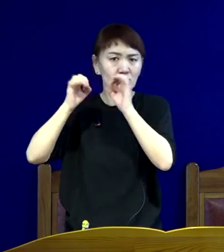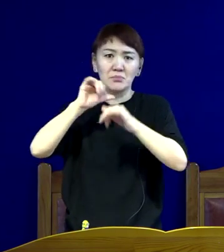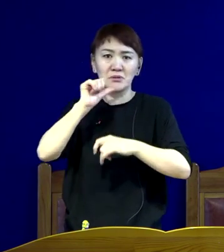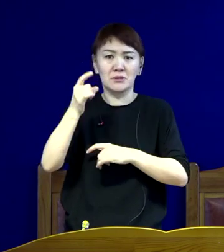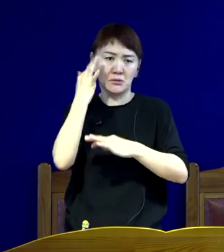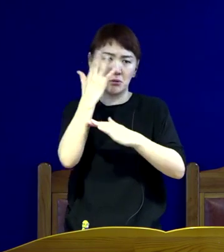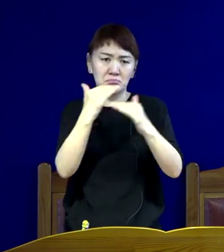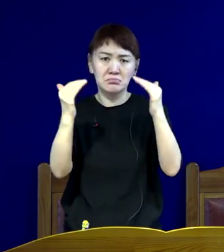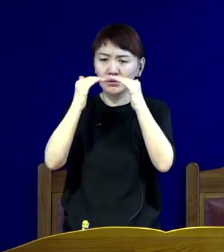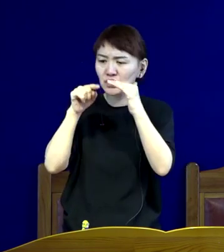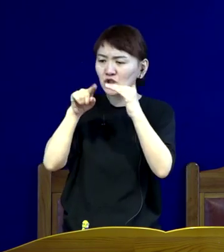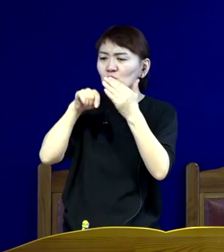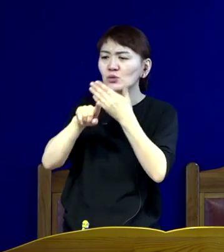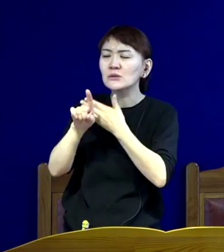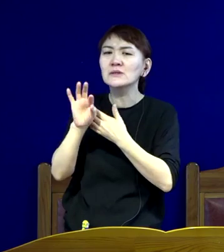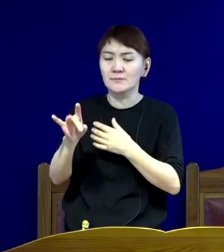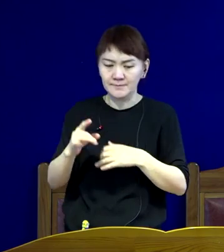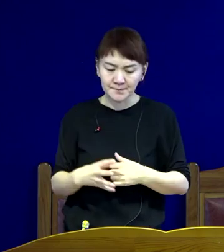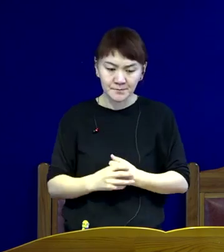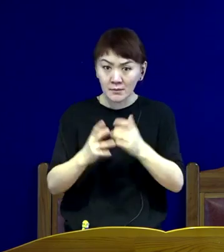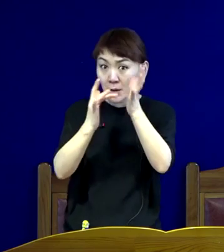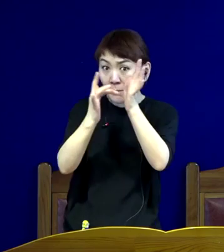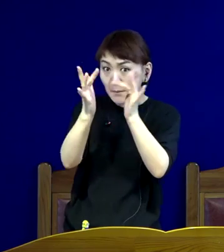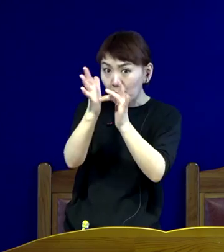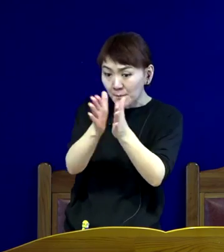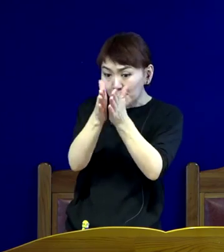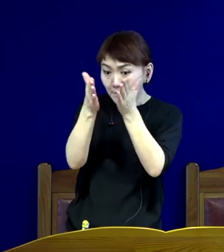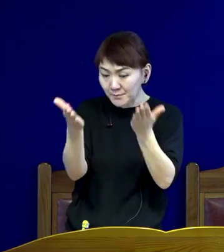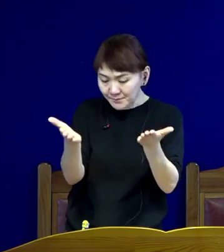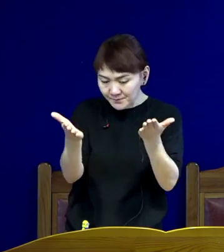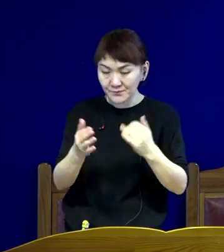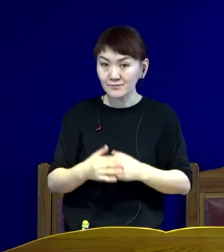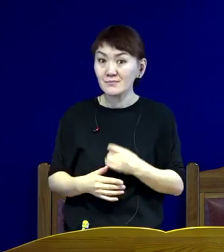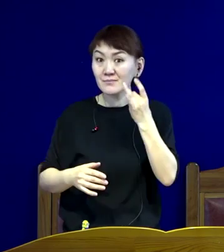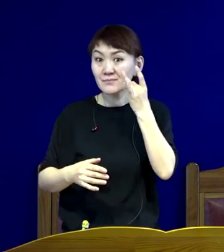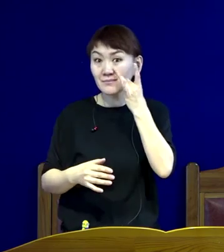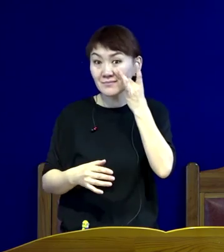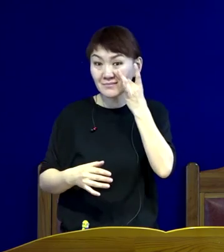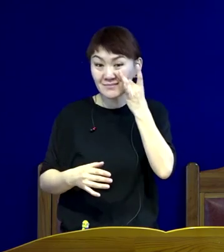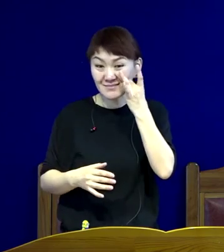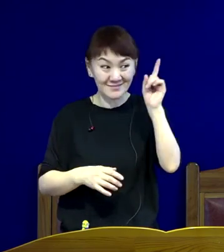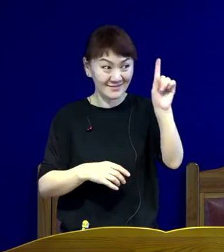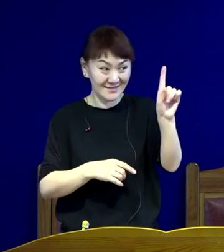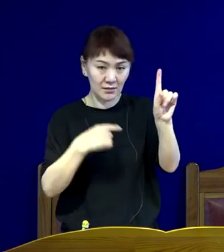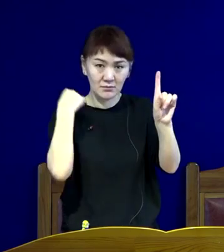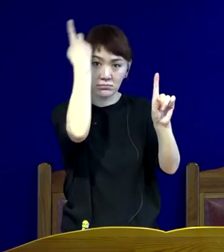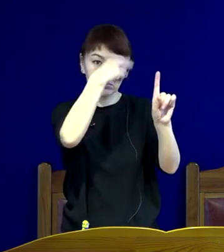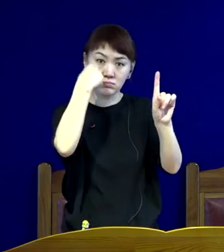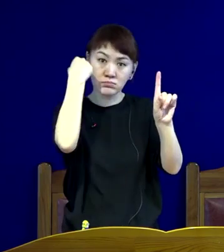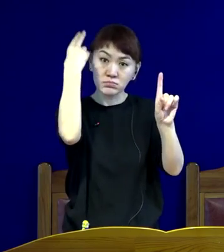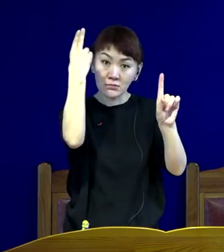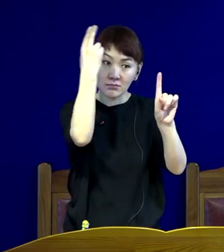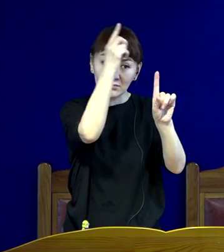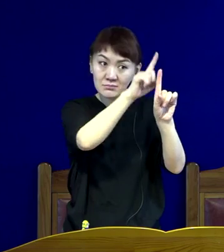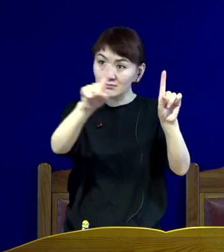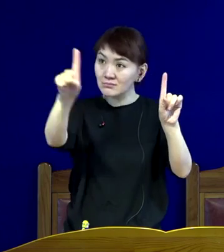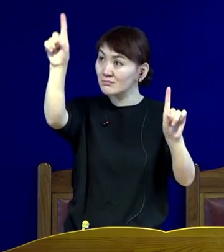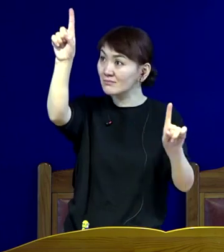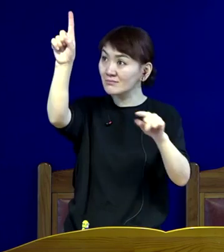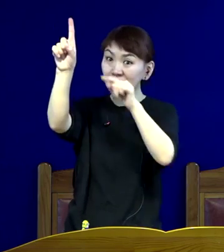남자의 머리가 누구냐 그리스도고 여자의 머리가 누구냐 남자다. 임시대 군이 들고 온 힘배